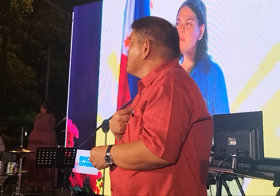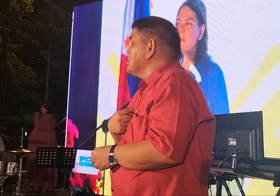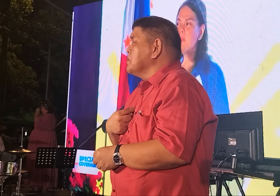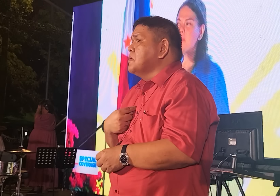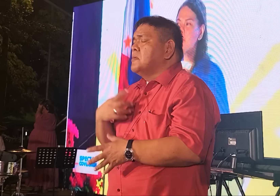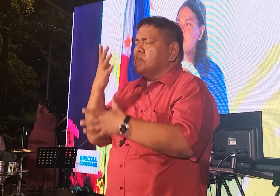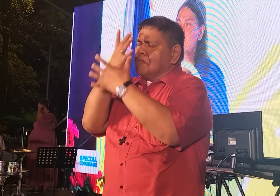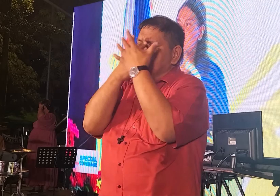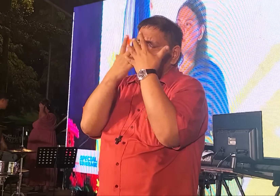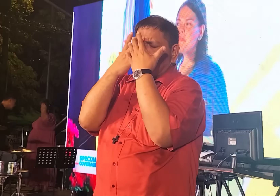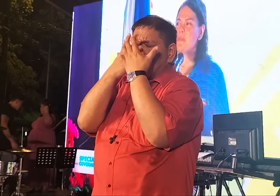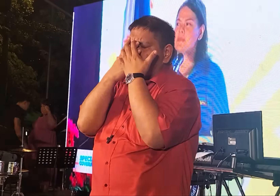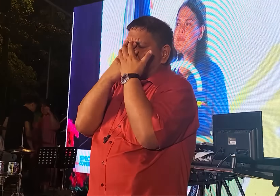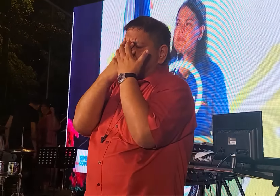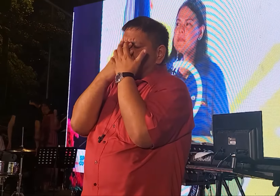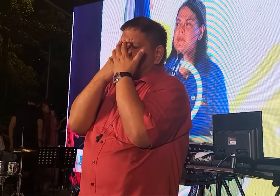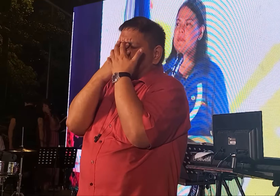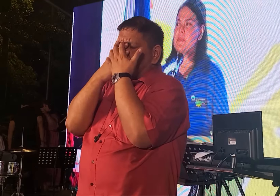problem.